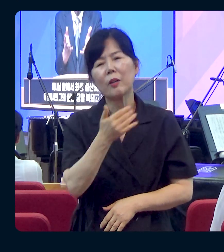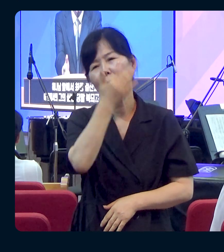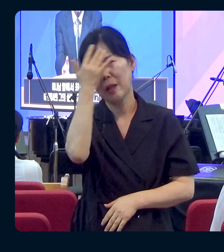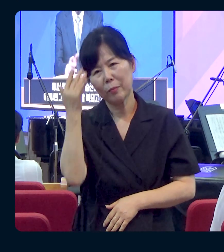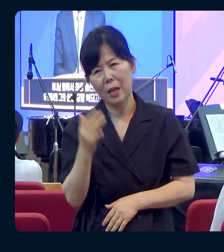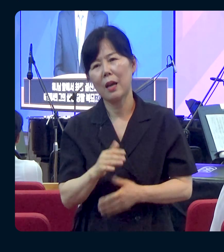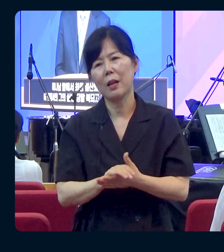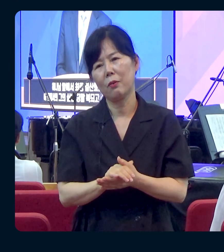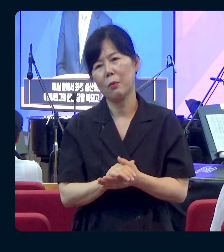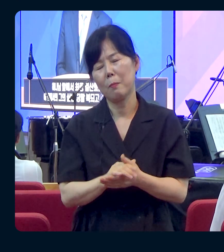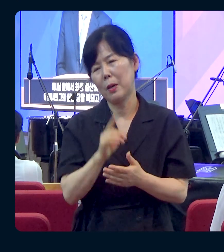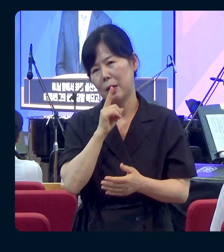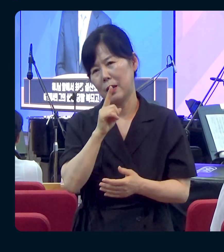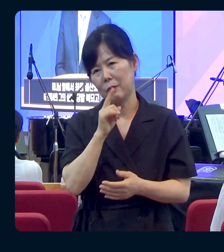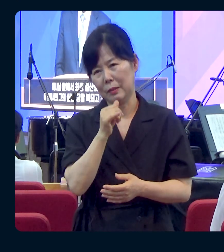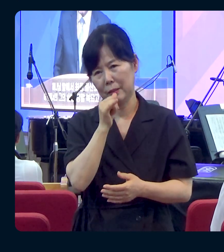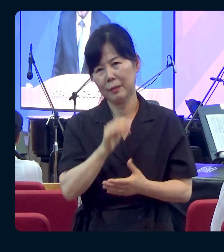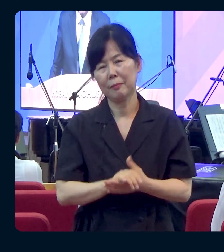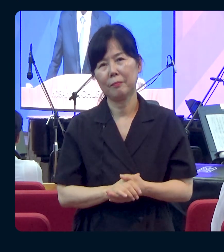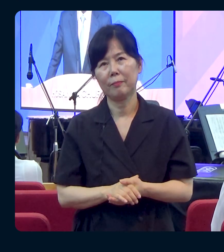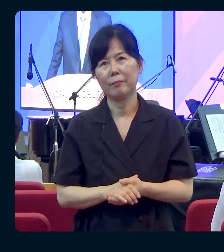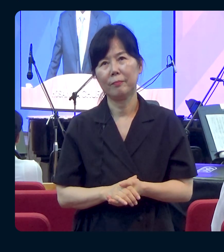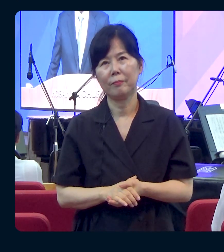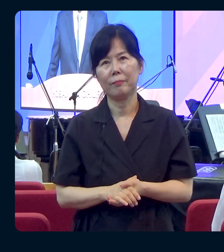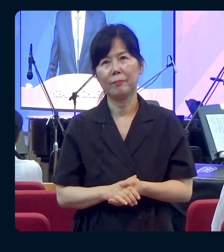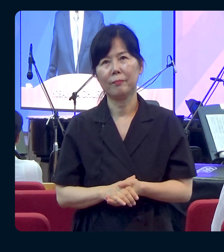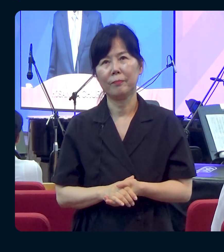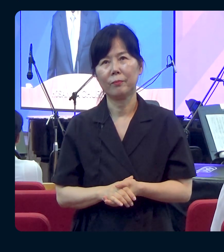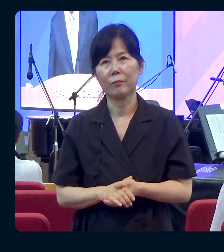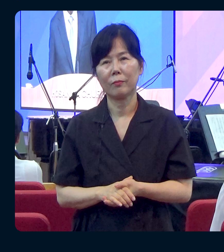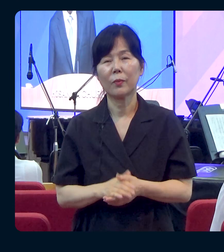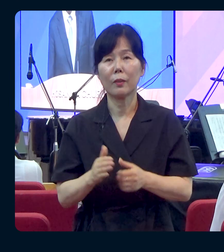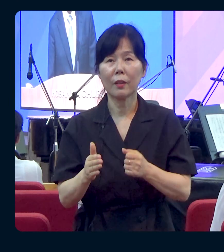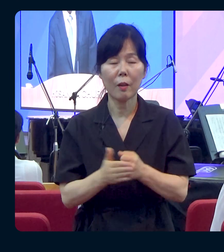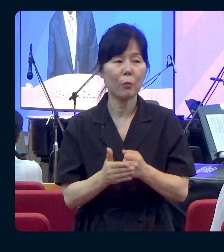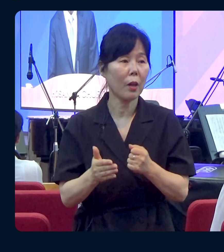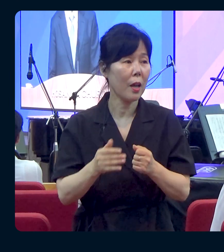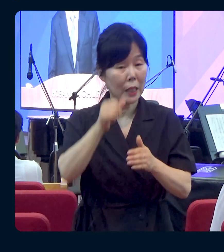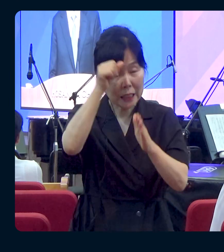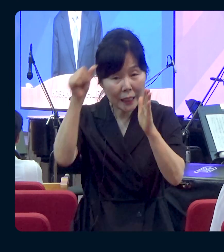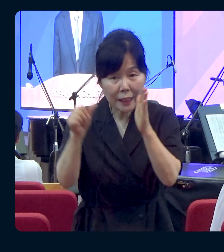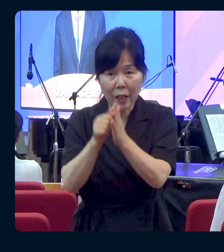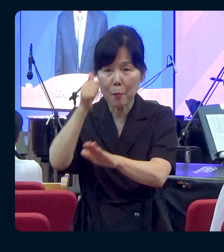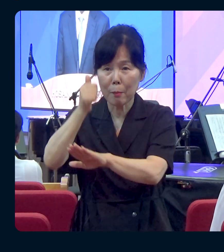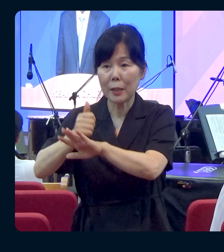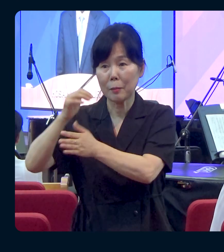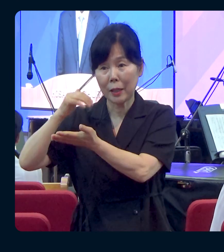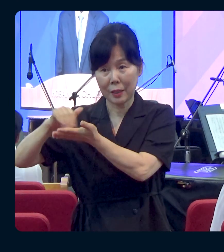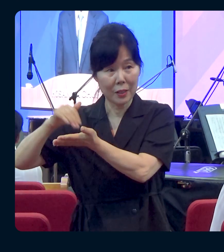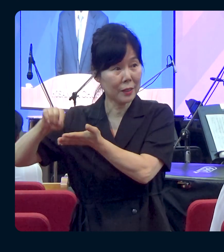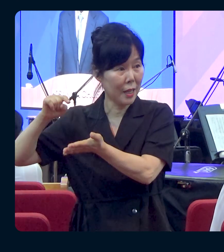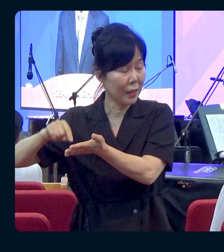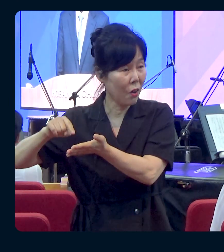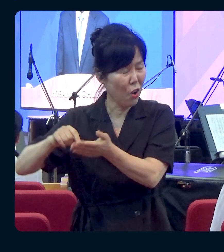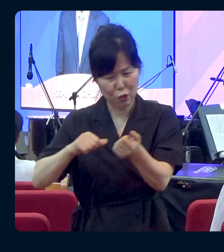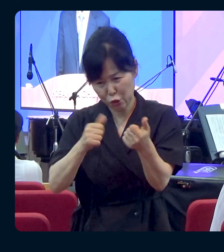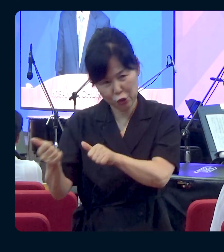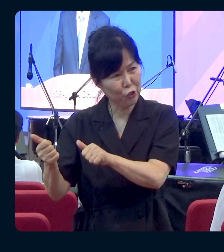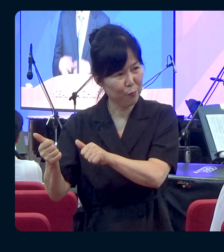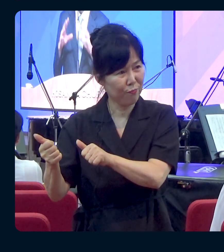아름다웠다고 성경은 지금 이야기를 하고 있는 거예요. 바로 이런 맥락에서 성경은 인생 결산에